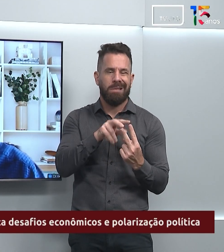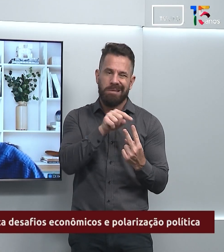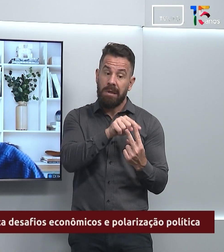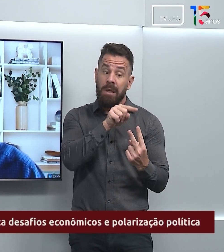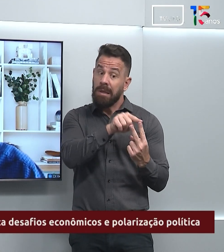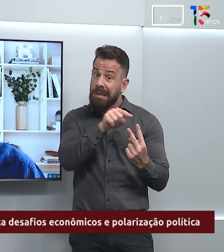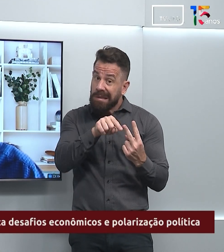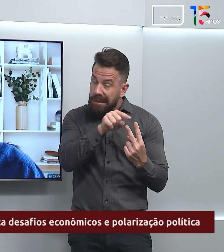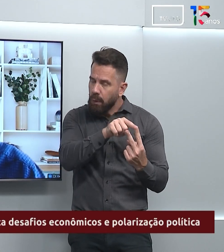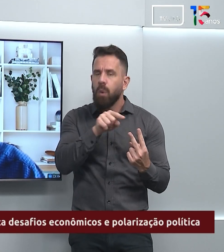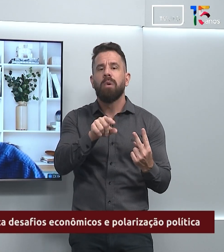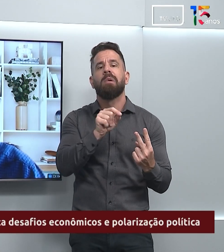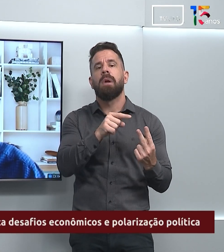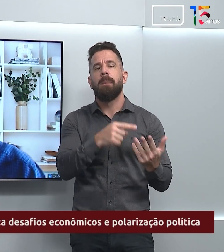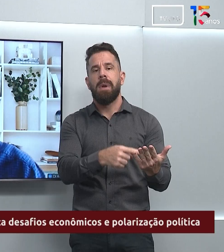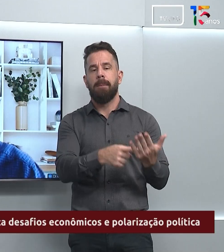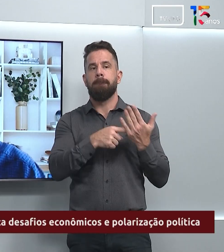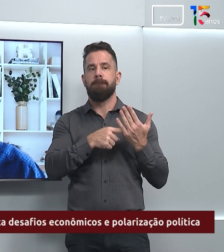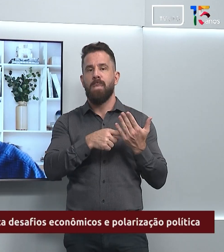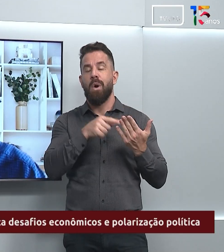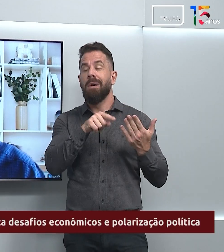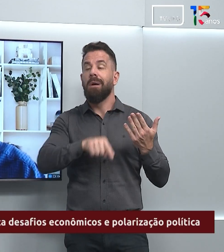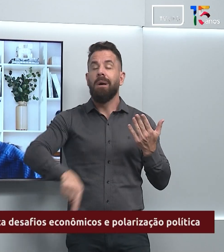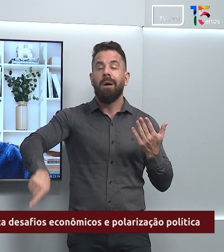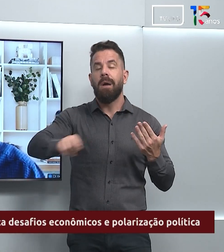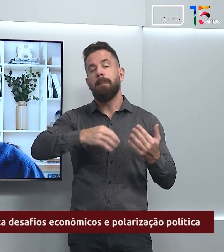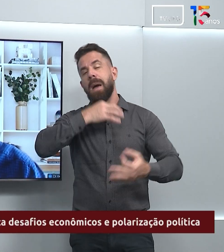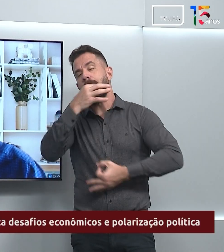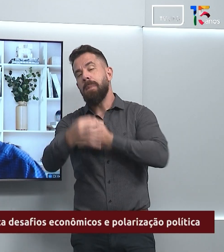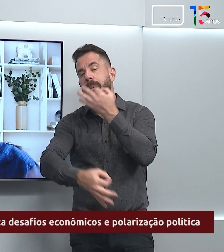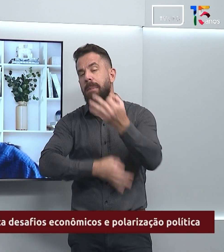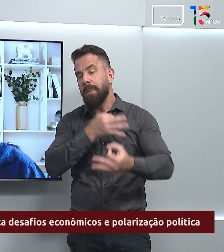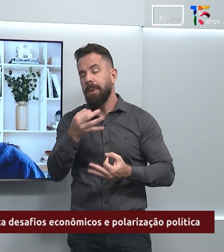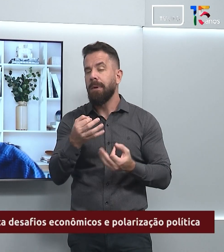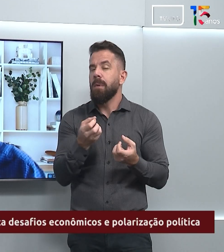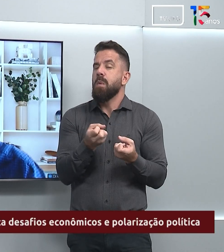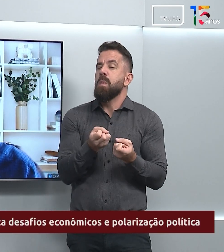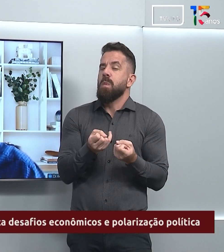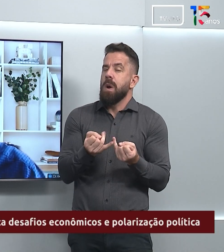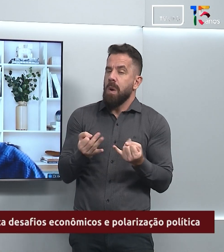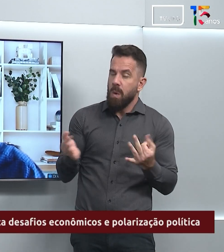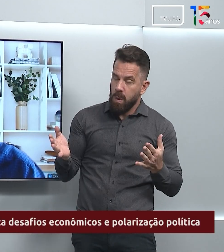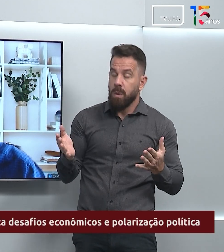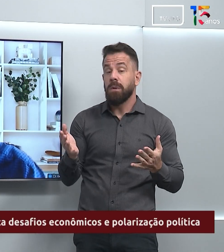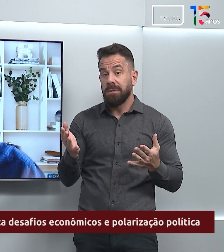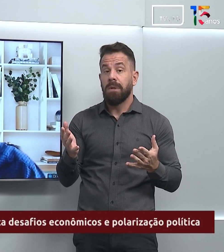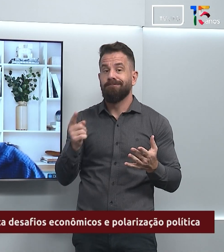alimentado essa visão também do mercado, mas elas estão associadas à